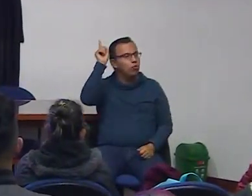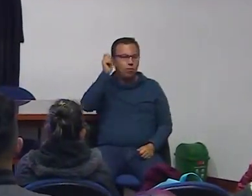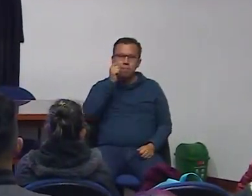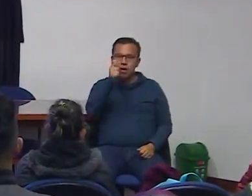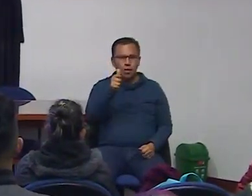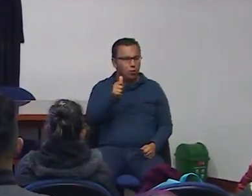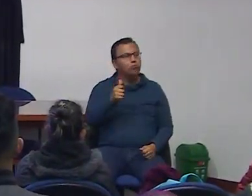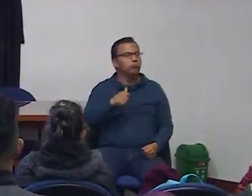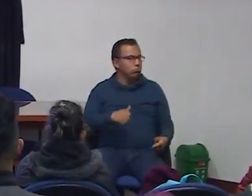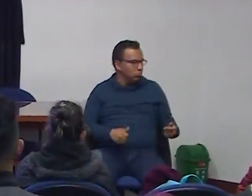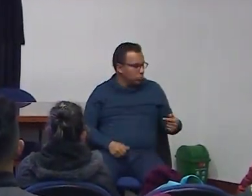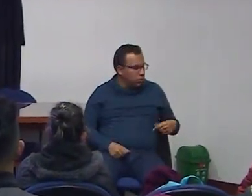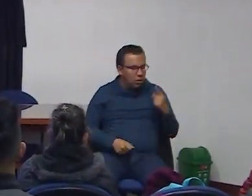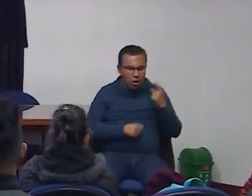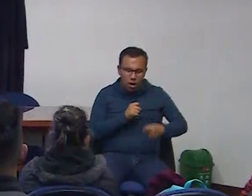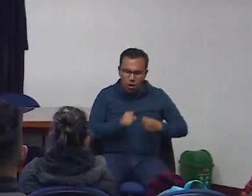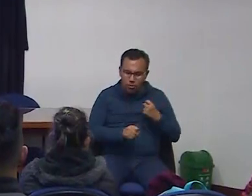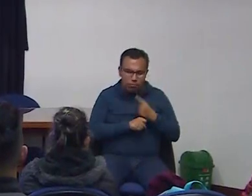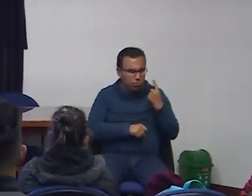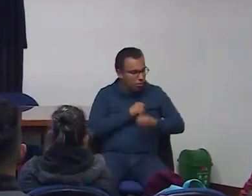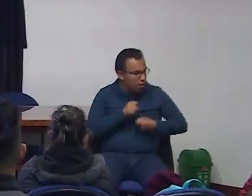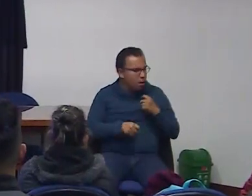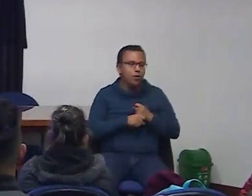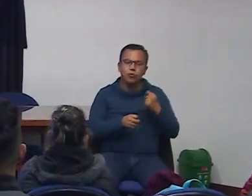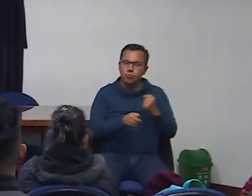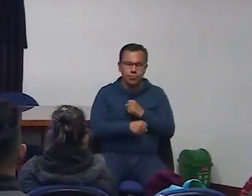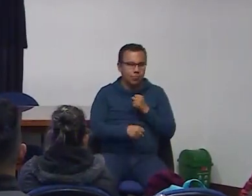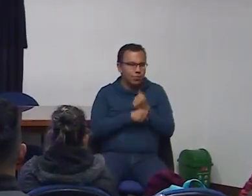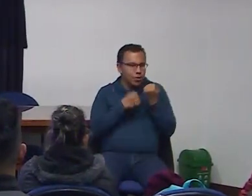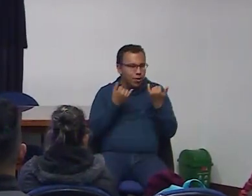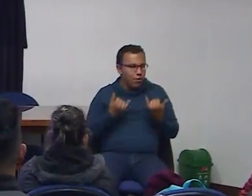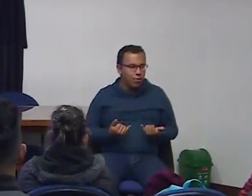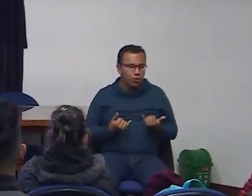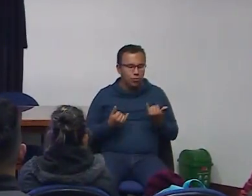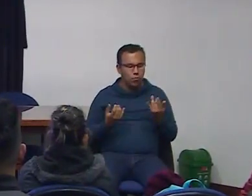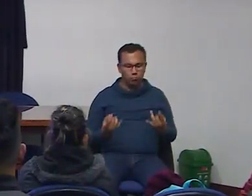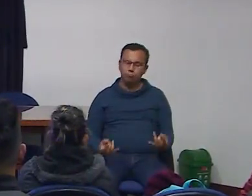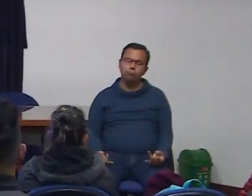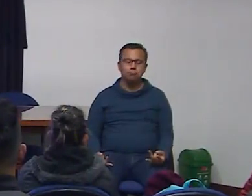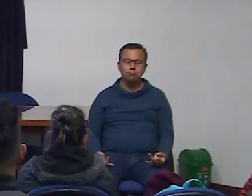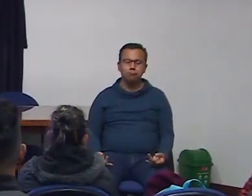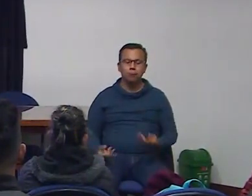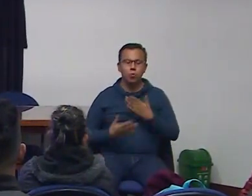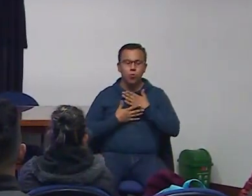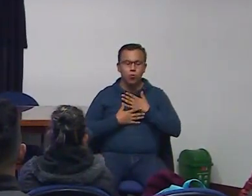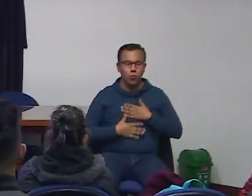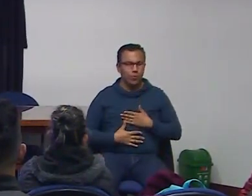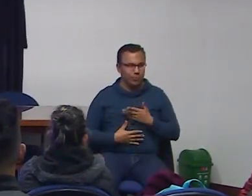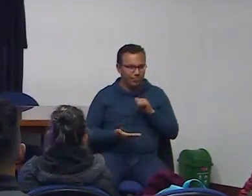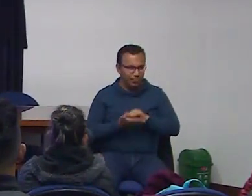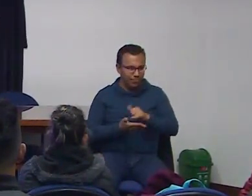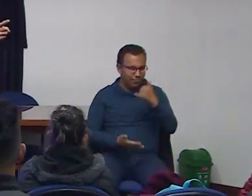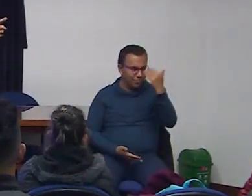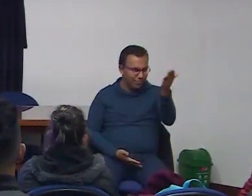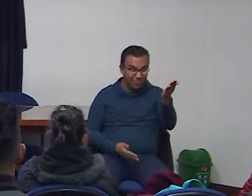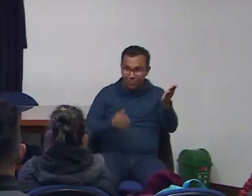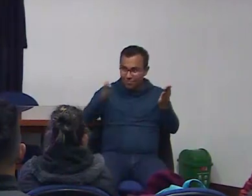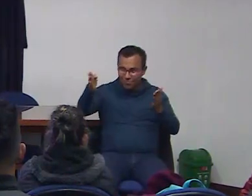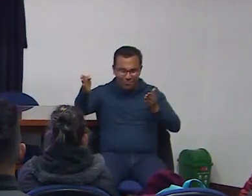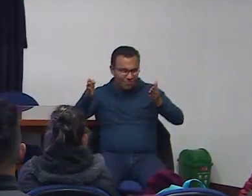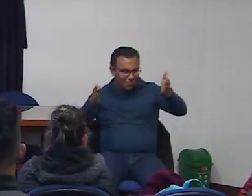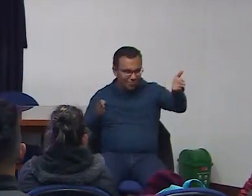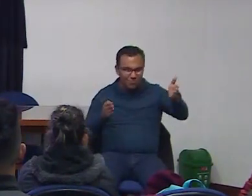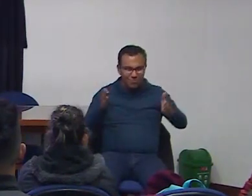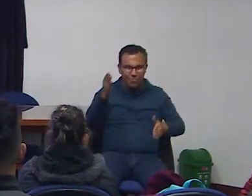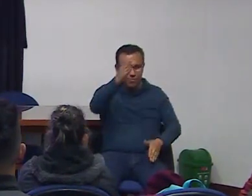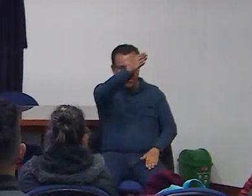es algo que vengo trabajándolo muchos años y ya hoy en día se convierte en una meditación para mí Pero mira lo que te pasa mira lo que te pasa a ti